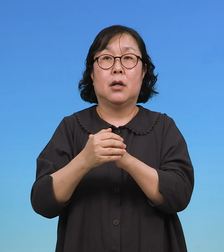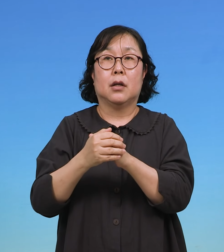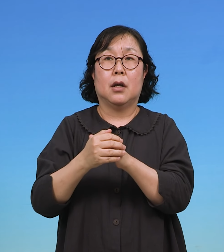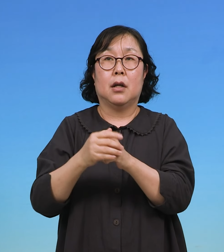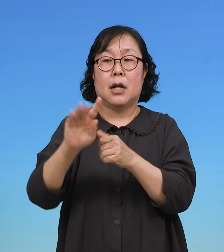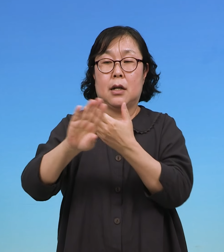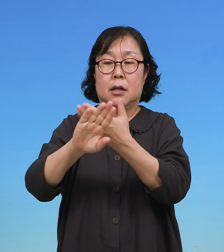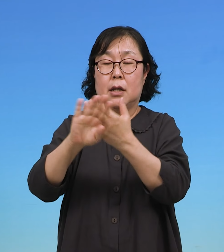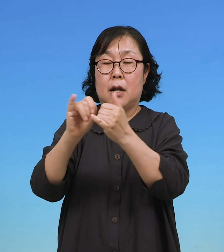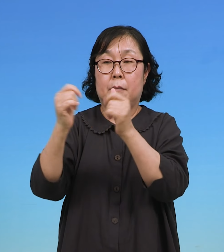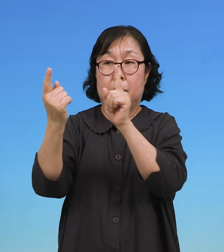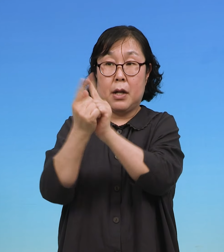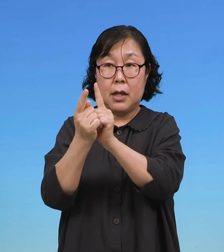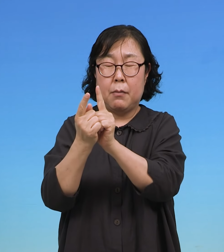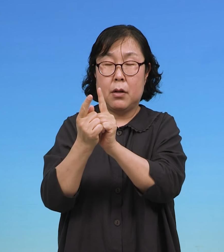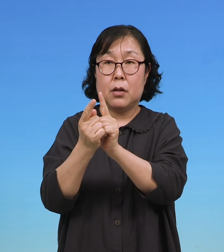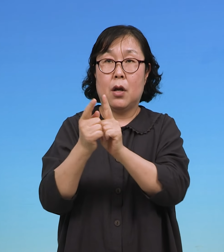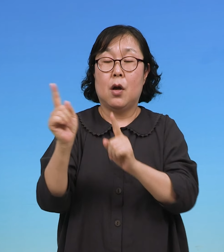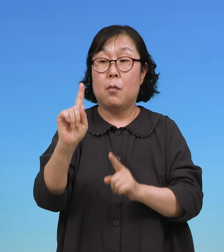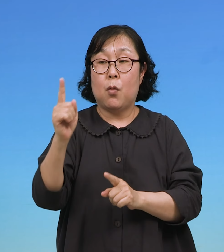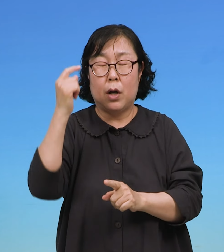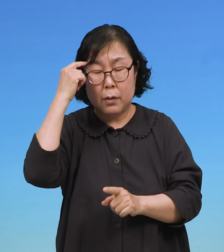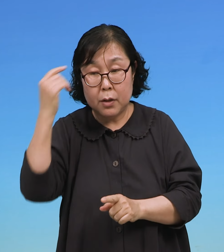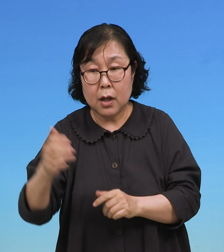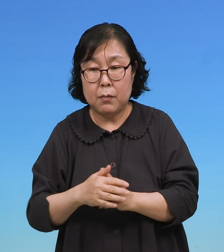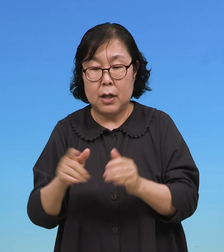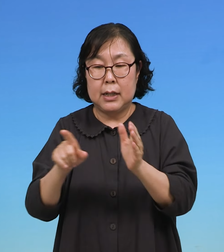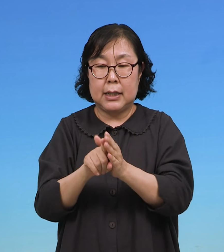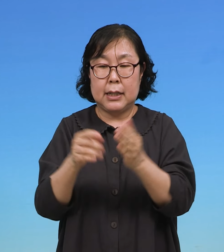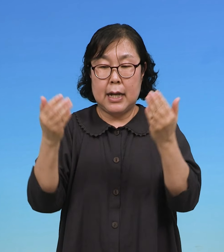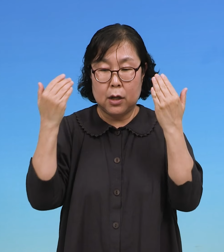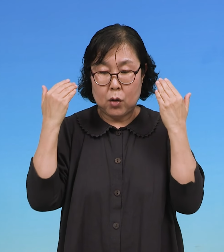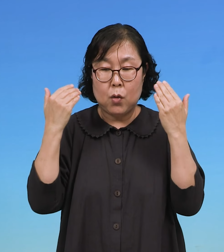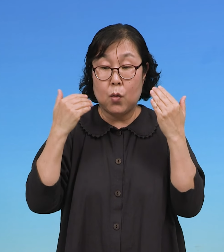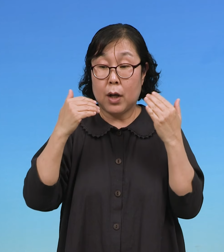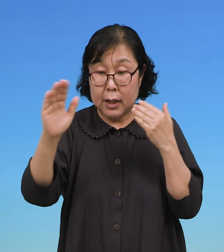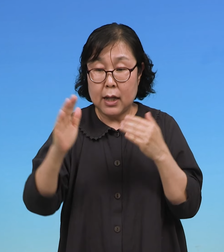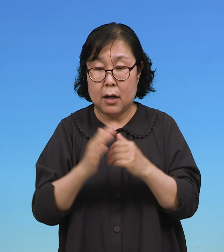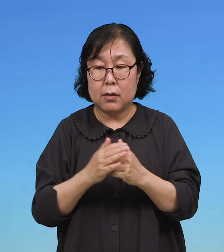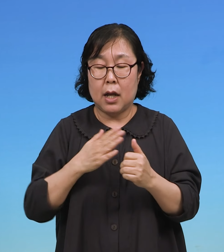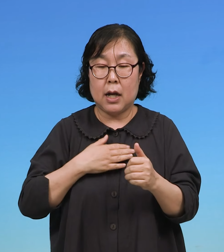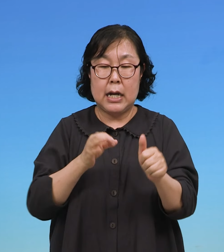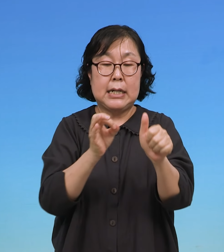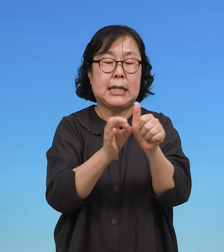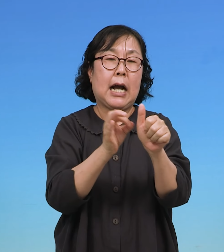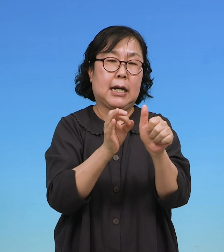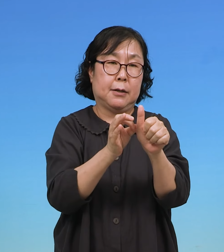지나가다가 누구를 만나요. 그래서 요즘 뭐 하느냐, 신학교 갔다. 그럼 내 장학금 줄게.